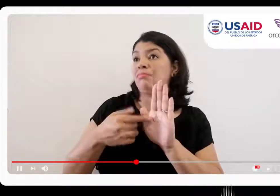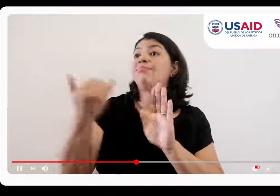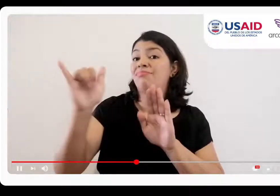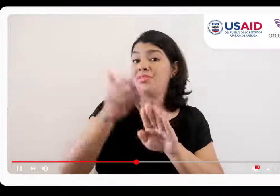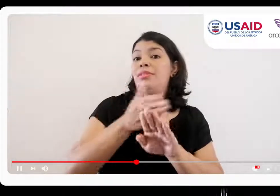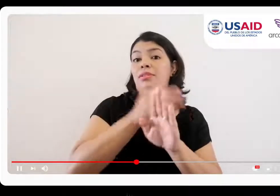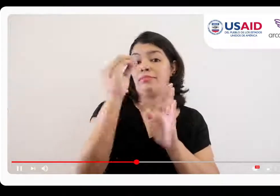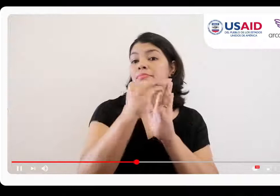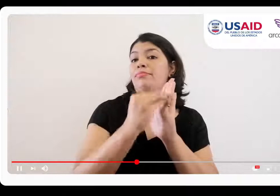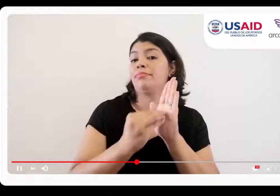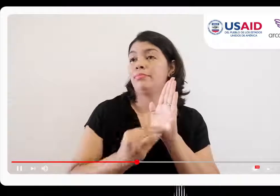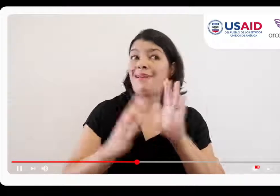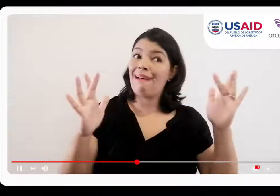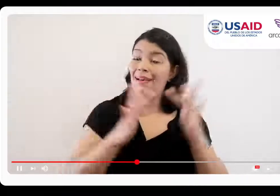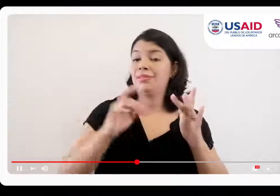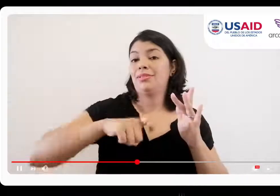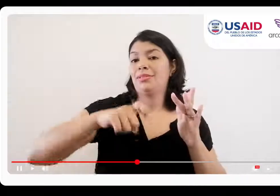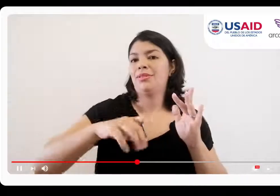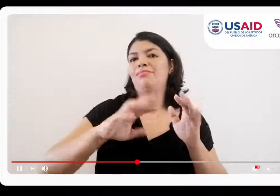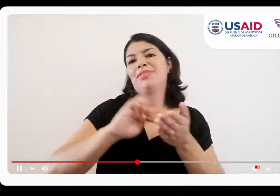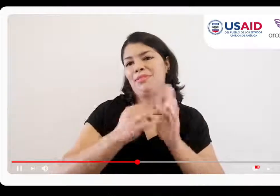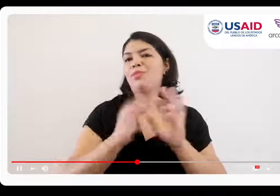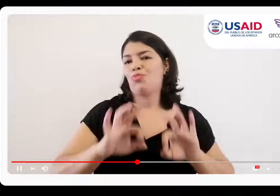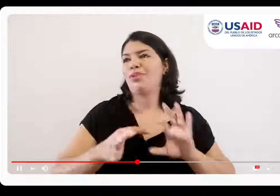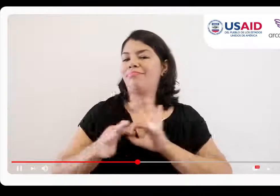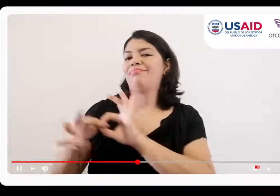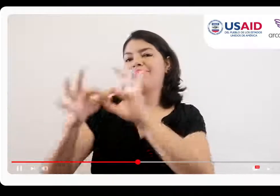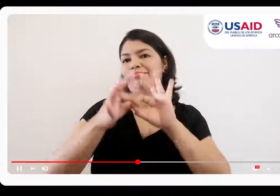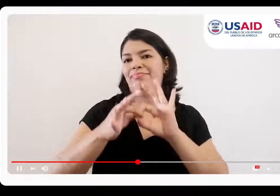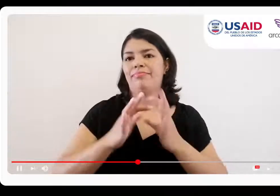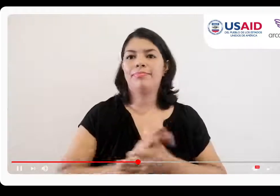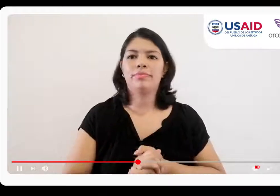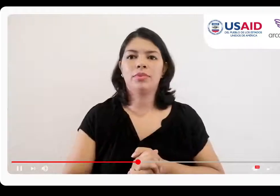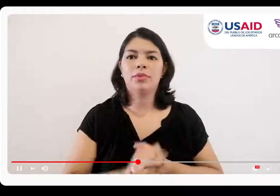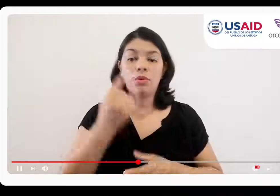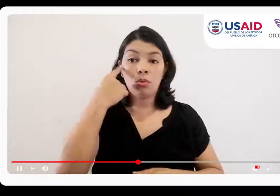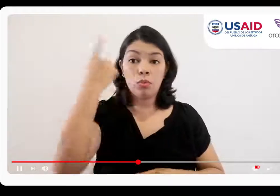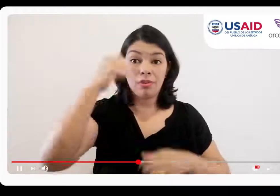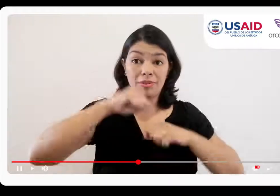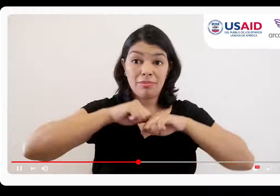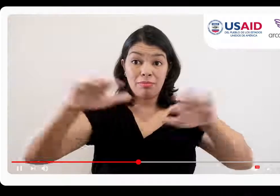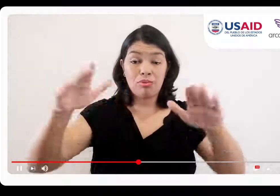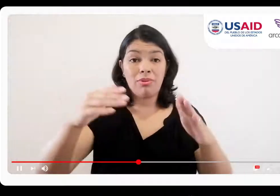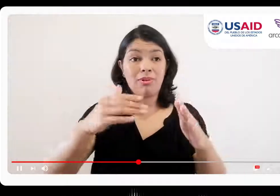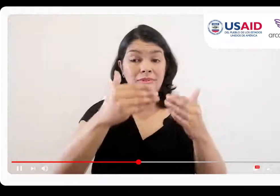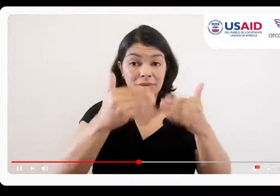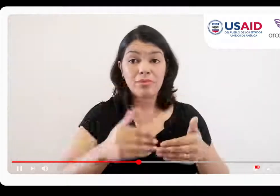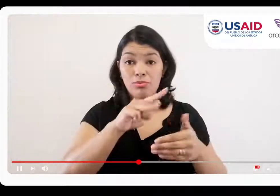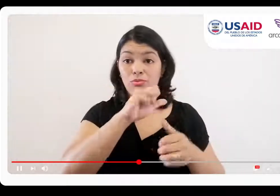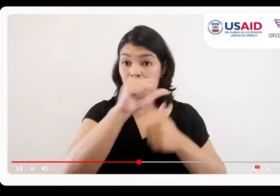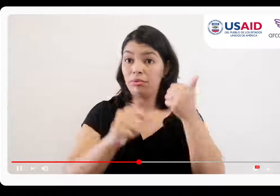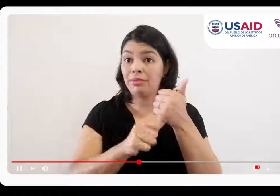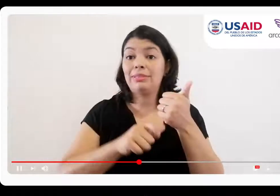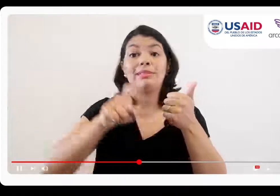necesidad. Entonces, sería más articulado trabajar. La necesidad de una política pública de discapacidad para Apartadó es una